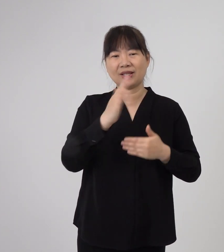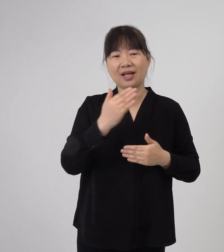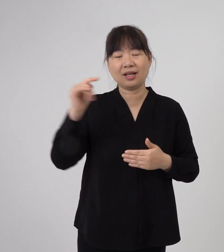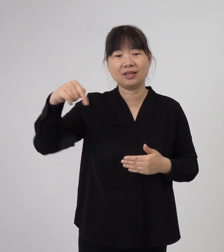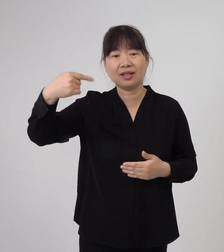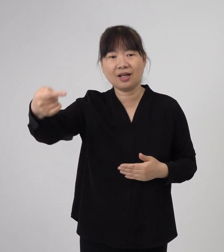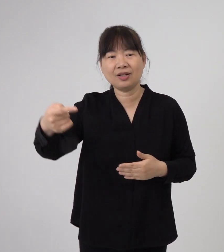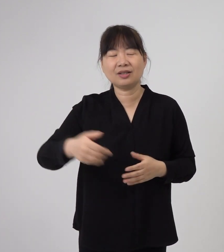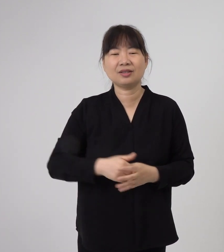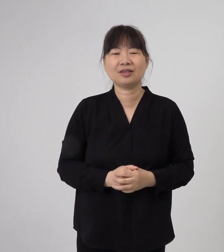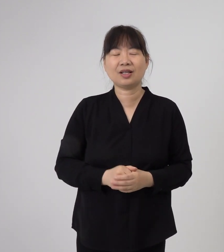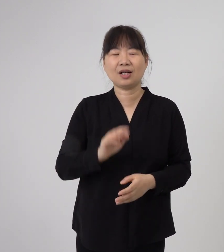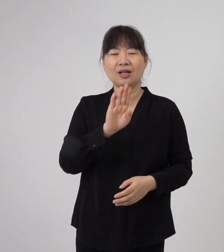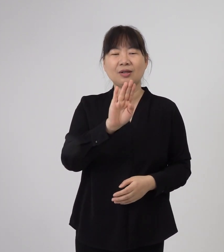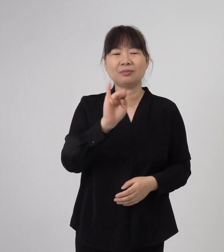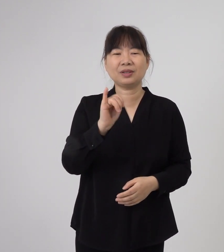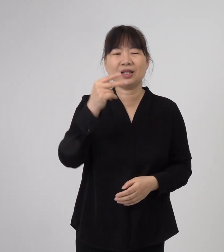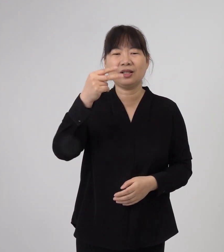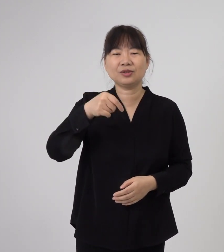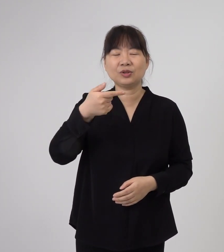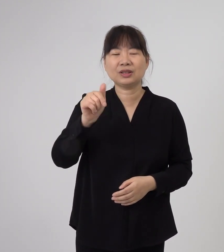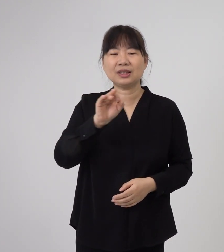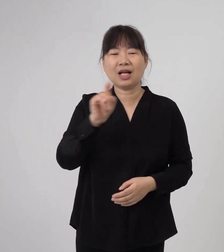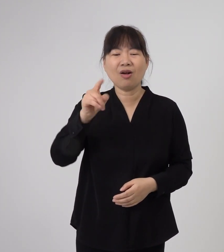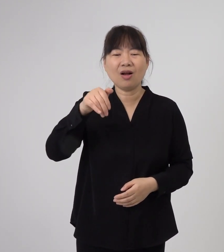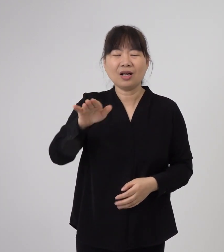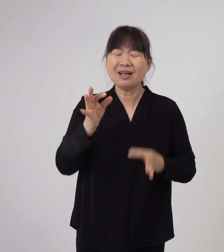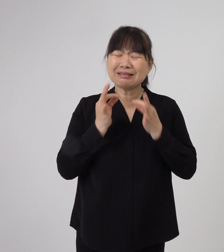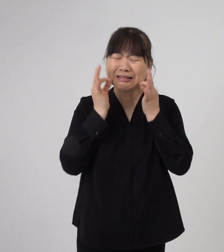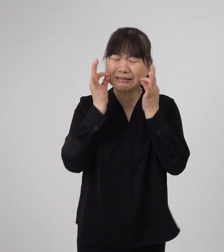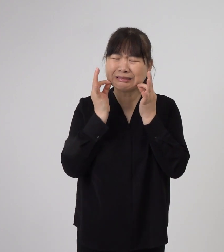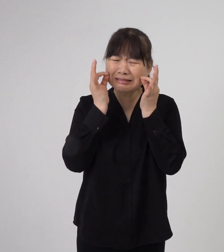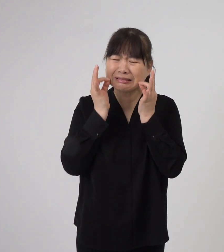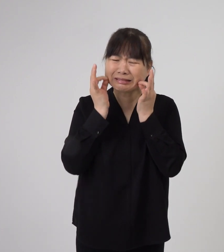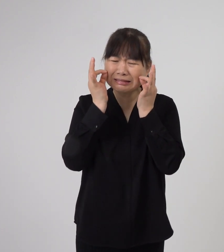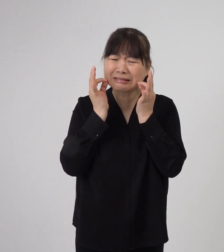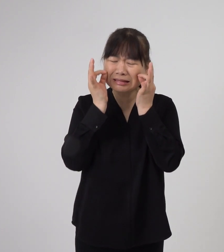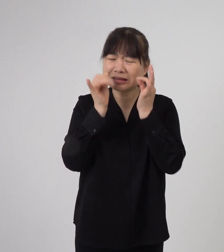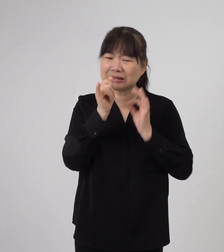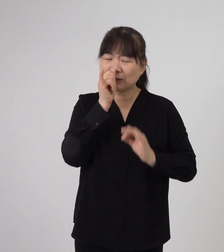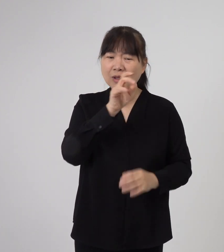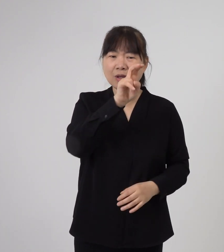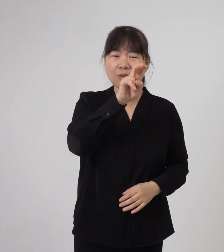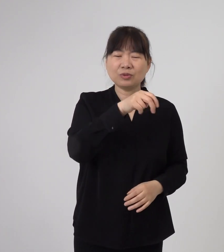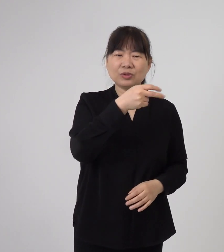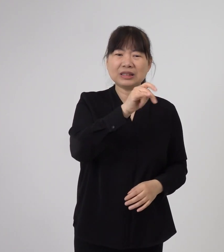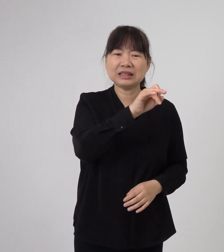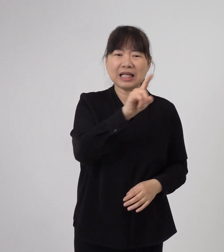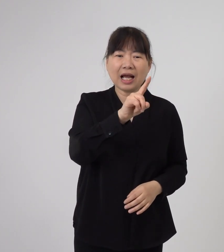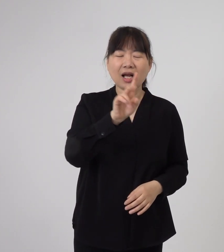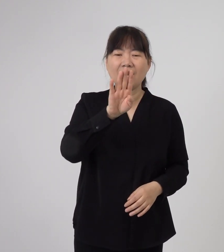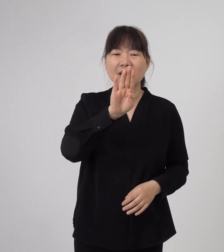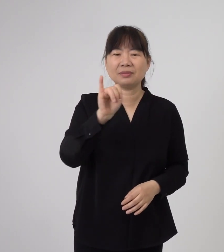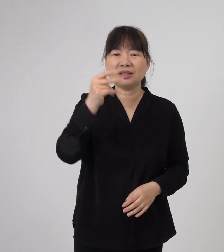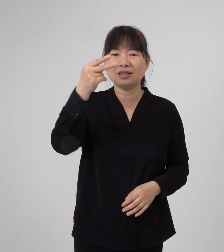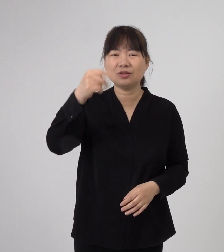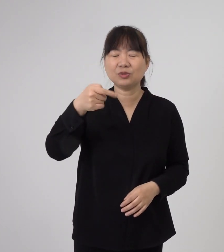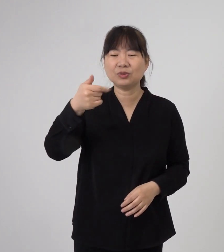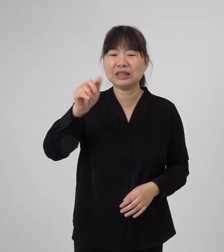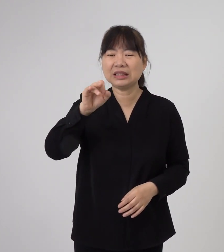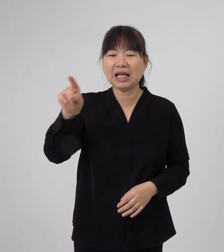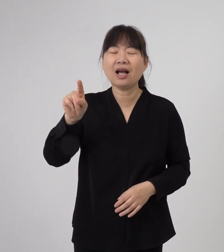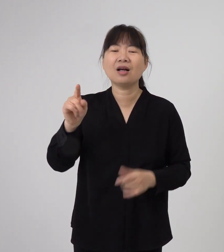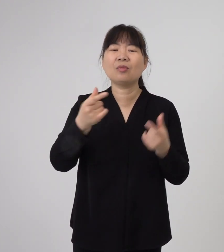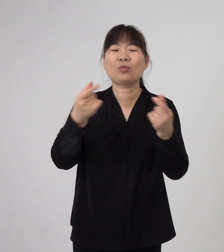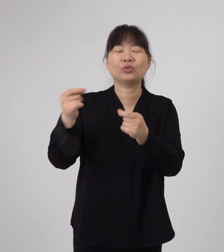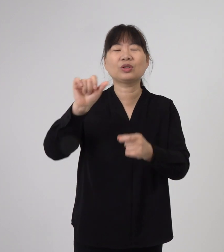앞에 이르러 비두니아로 가고자 애쓰되, 이 무시아, 비두니아 다 어디 쪽입니까? 아시아